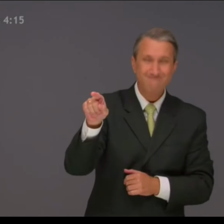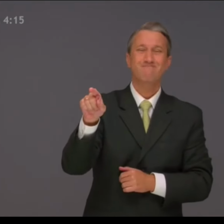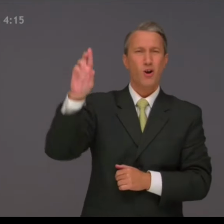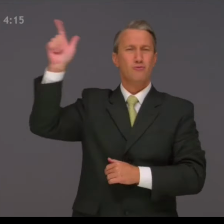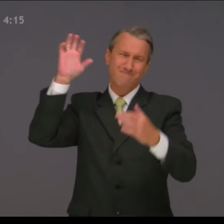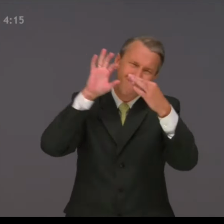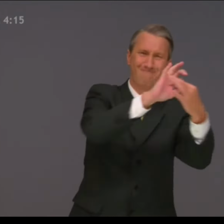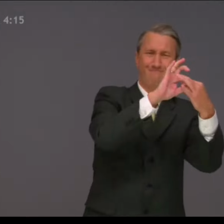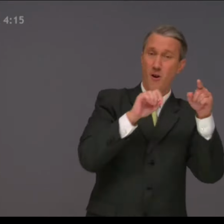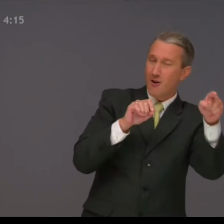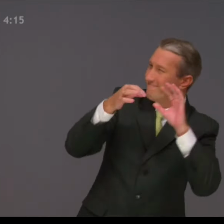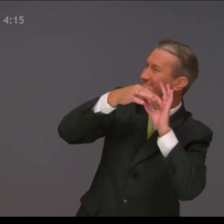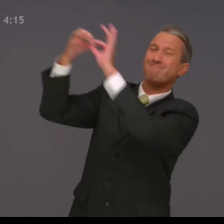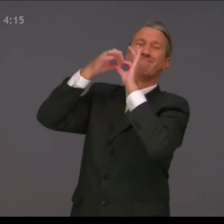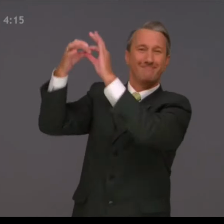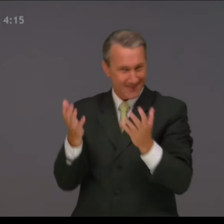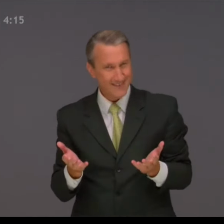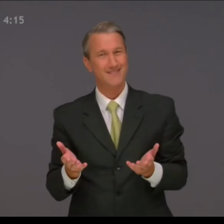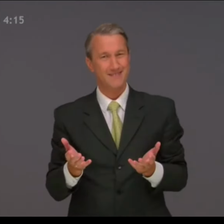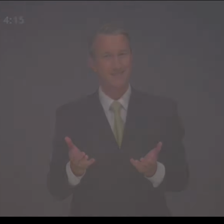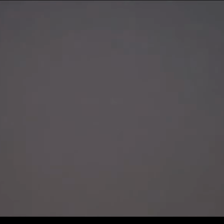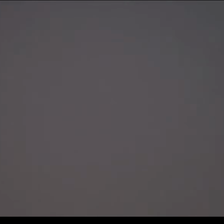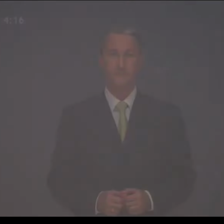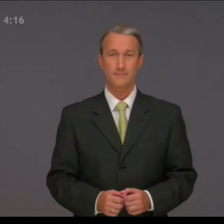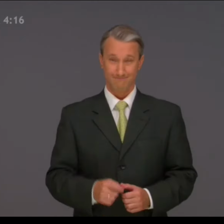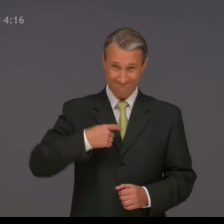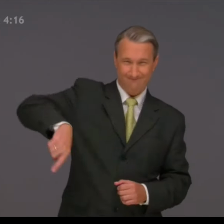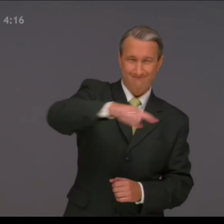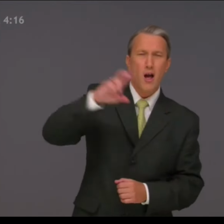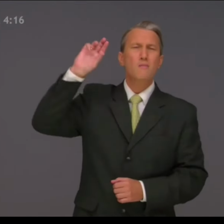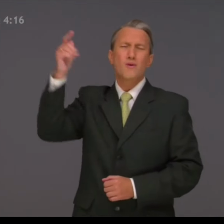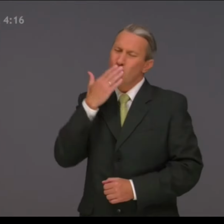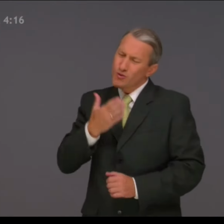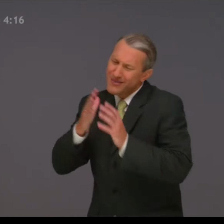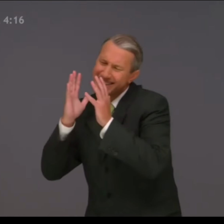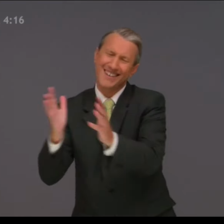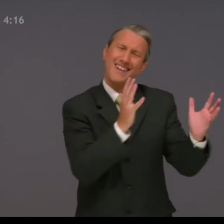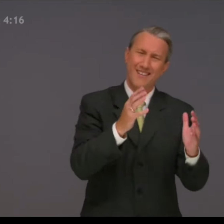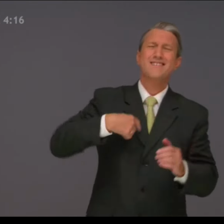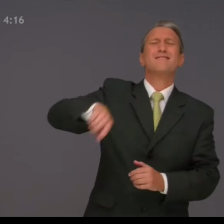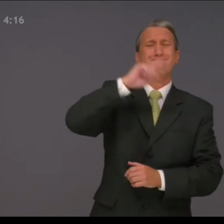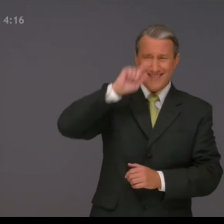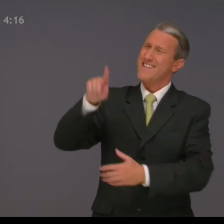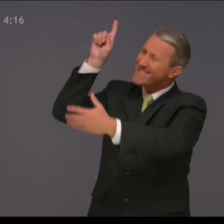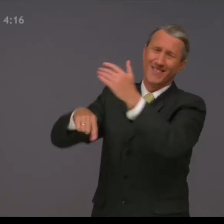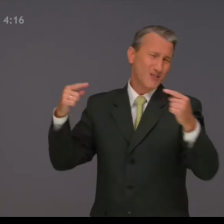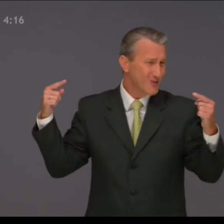tüpler. Karbondioksit tüpü. İki kutuda mermisi var yedek.